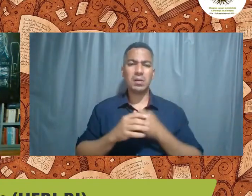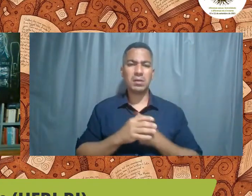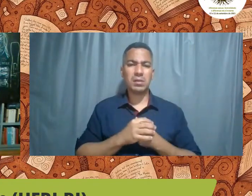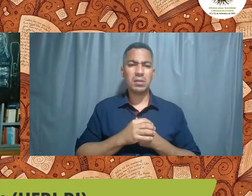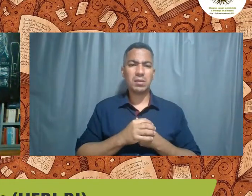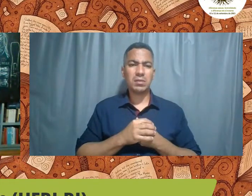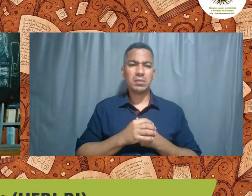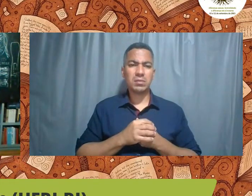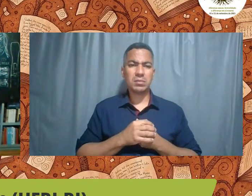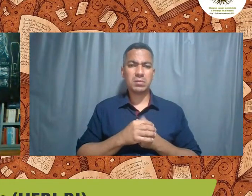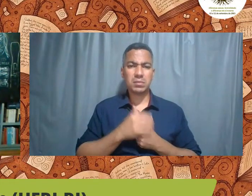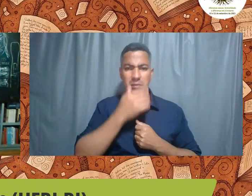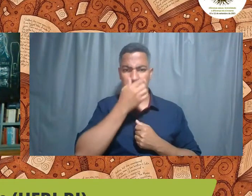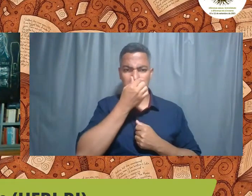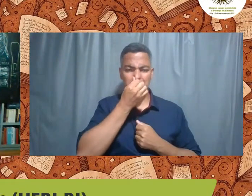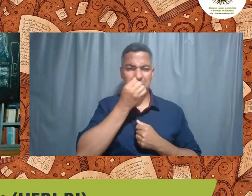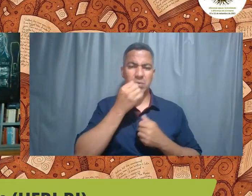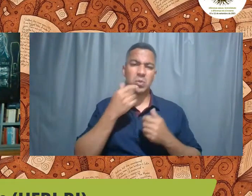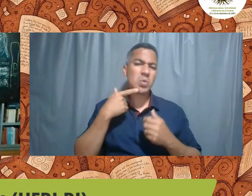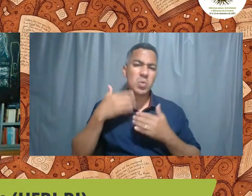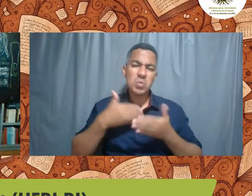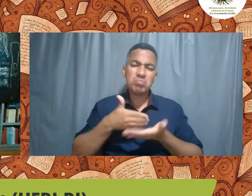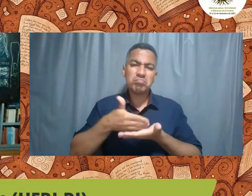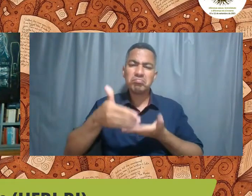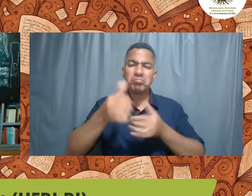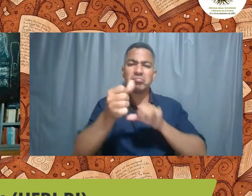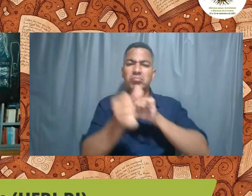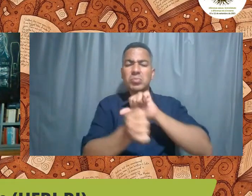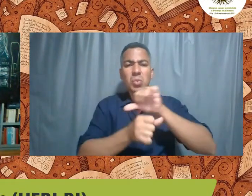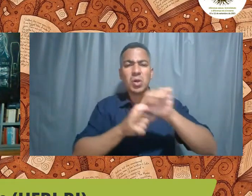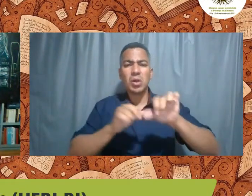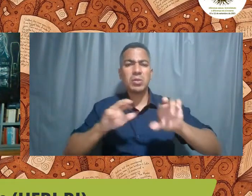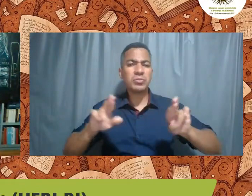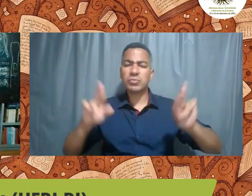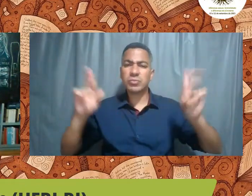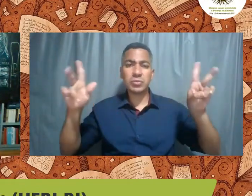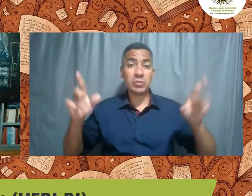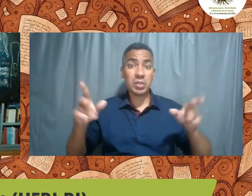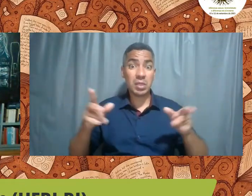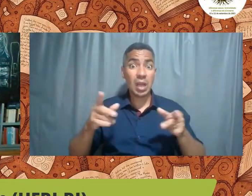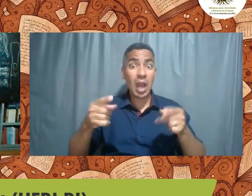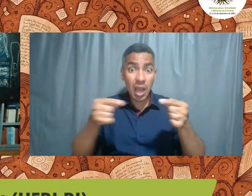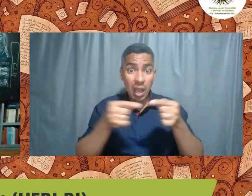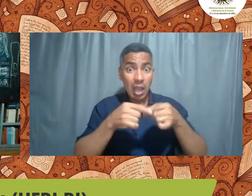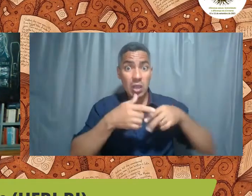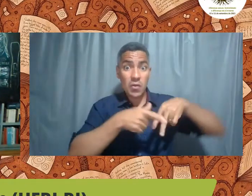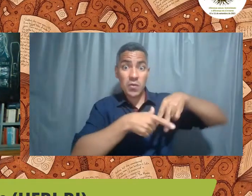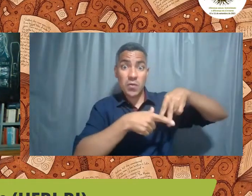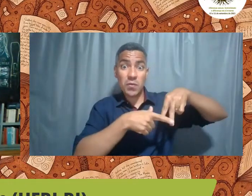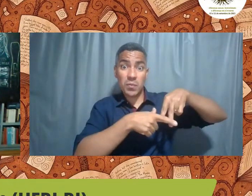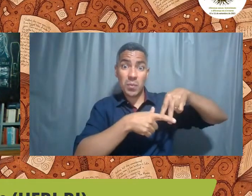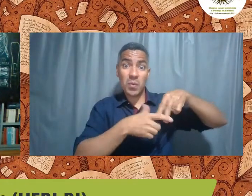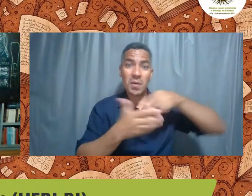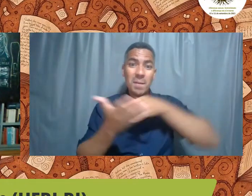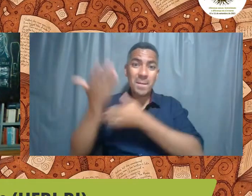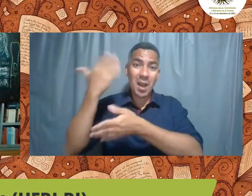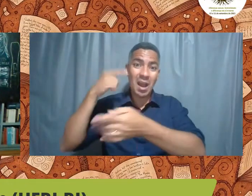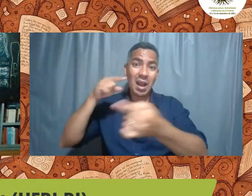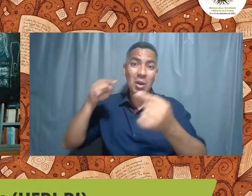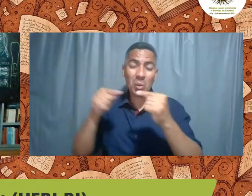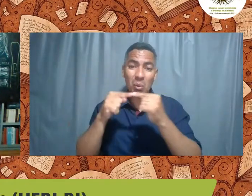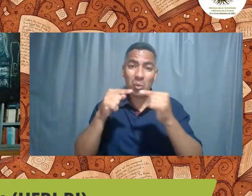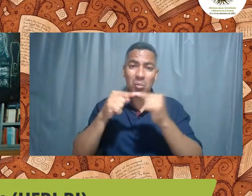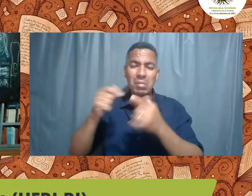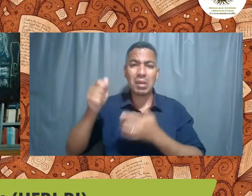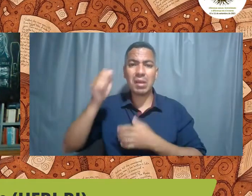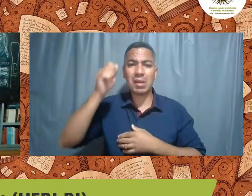das burcas presentes hoje nos países islâmicos e árabes, né? Elas saíam da condição,